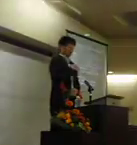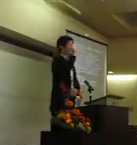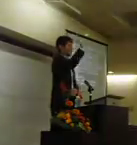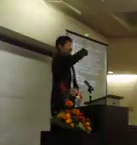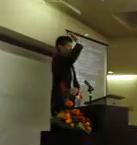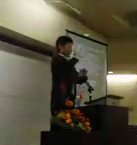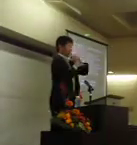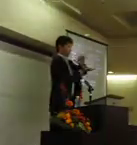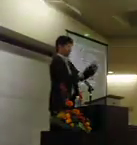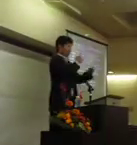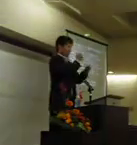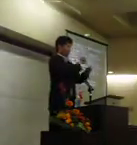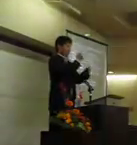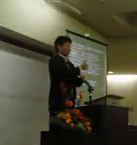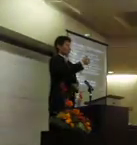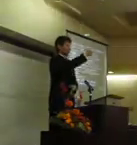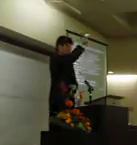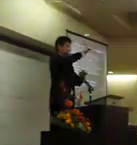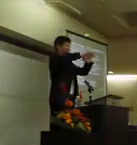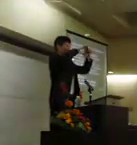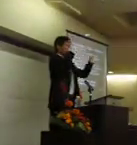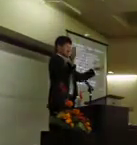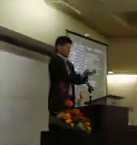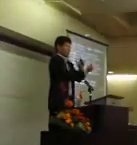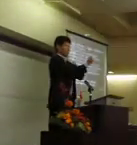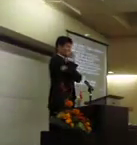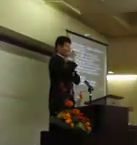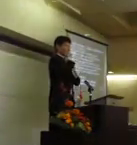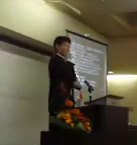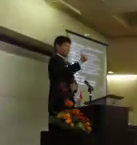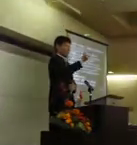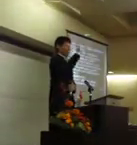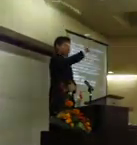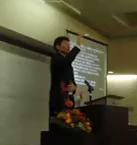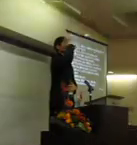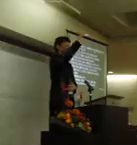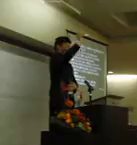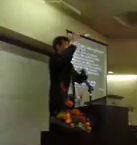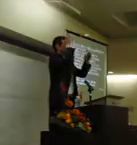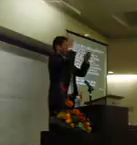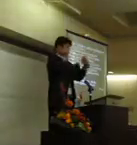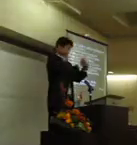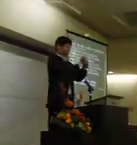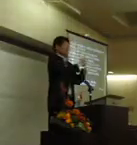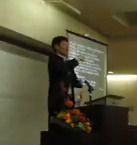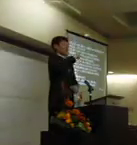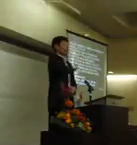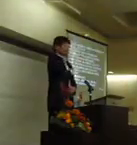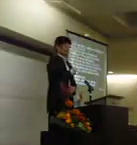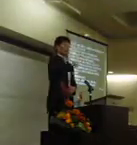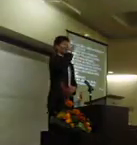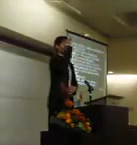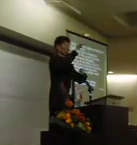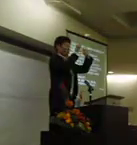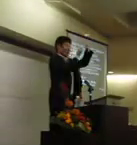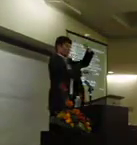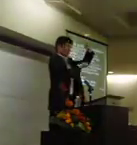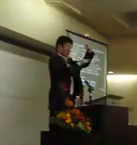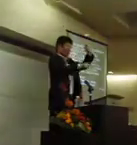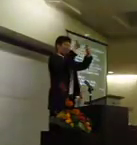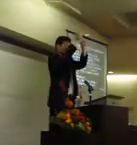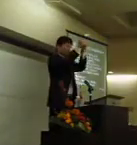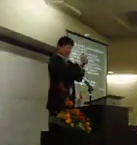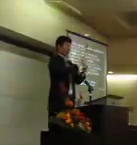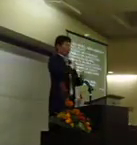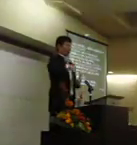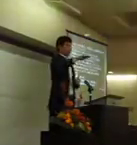。私は天使の救い主、全能の父である神を信じます。私は